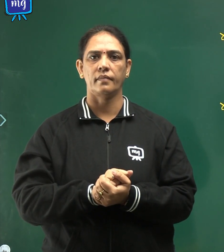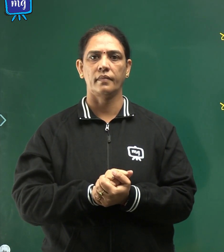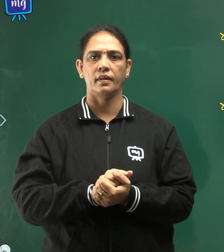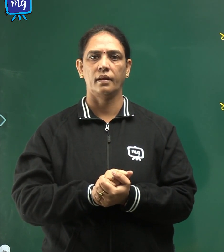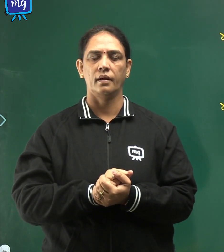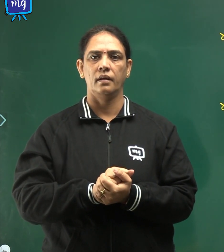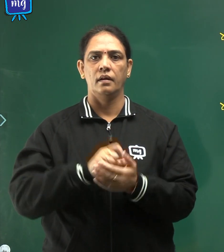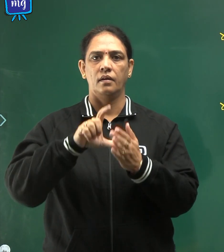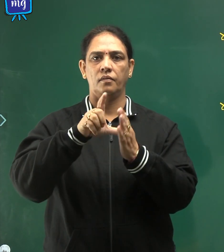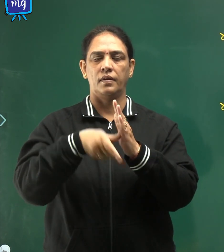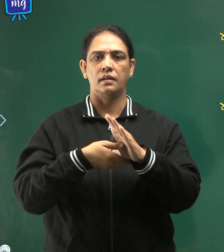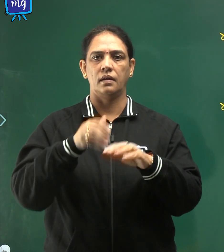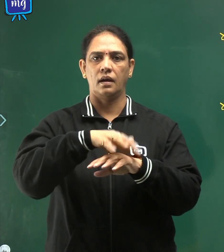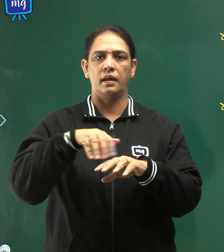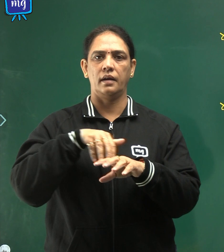वृत्त आलेख